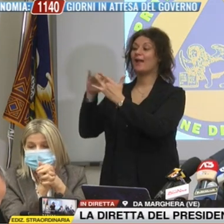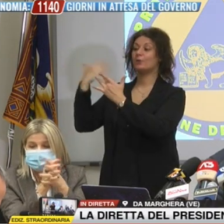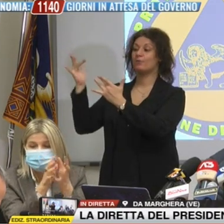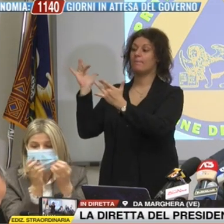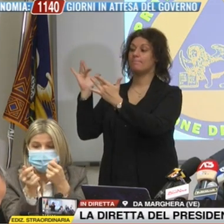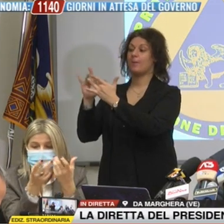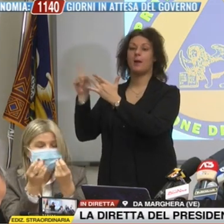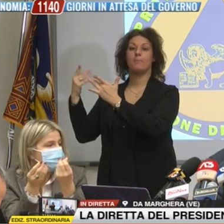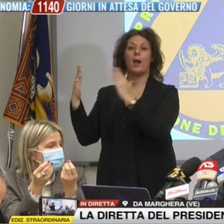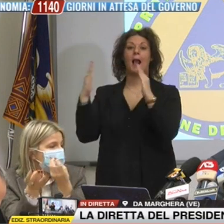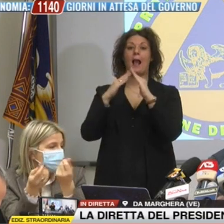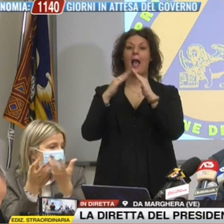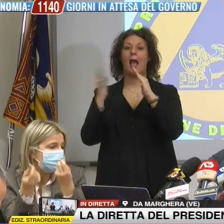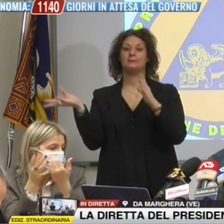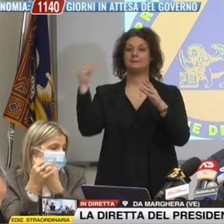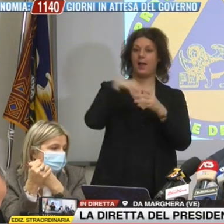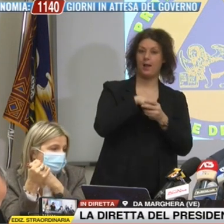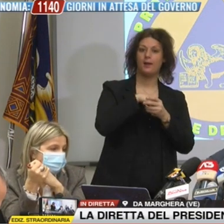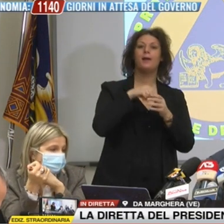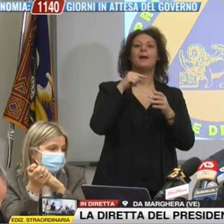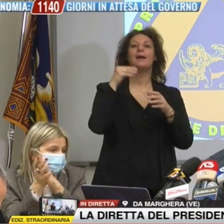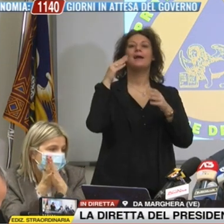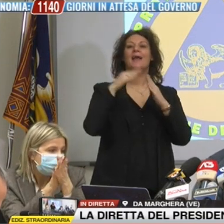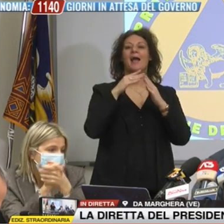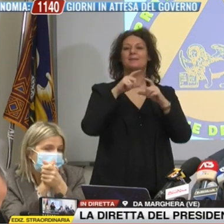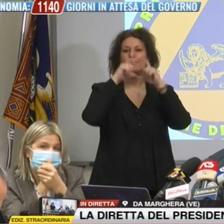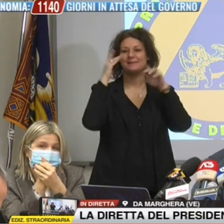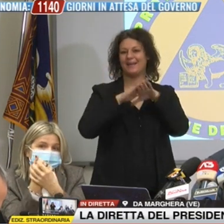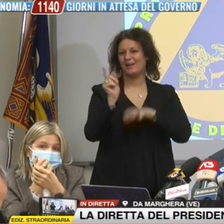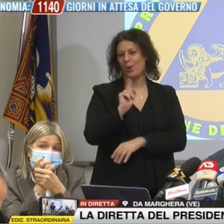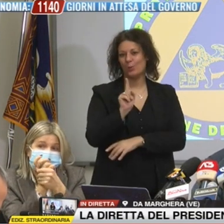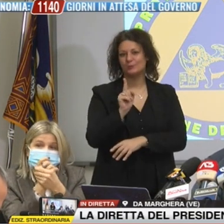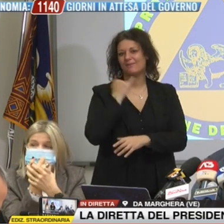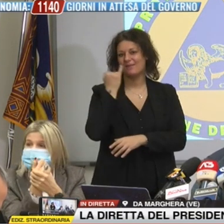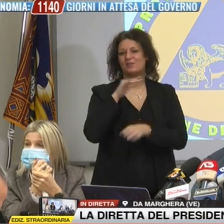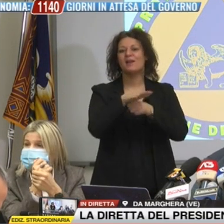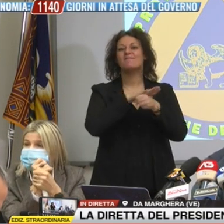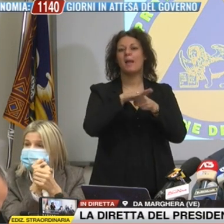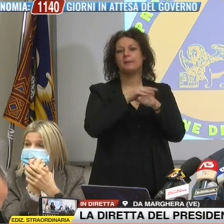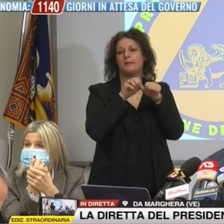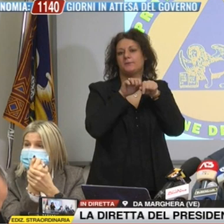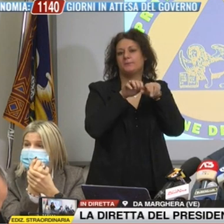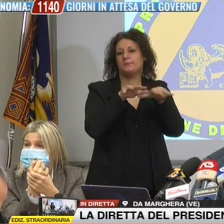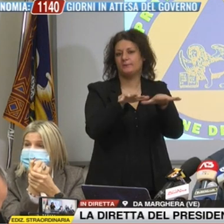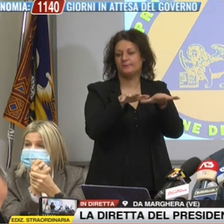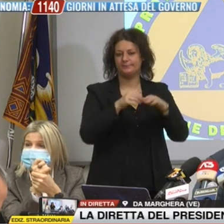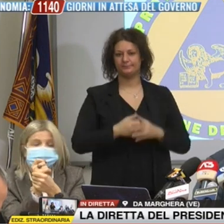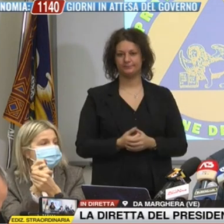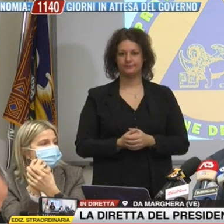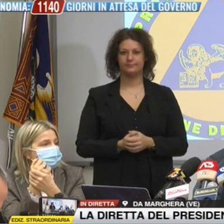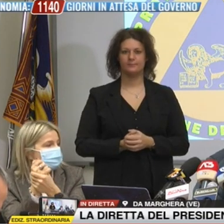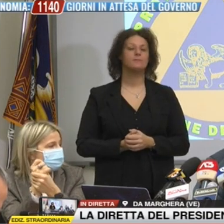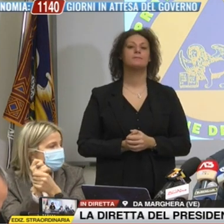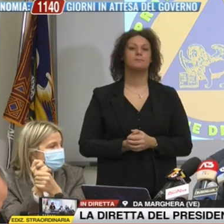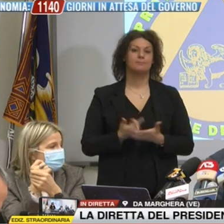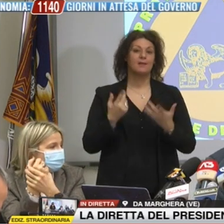perché uno non porta la mascherina e quindi lo trasmette ai familiari. Quindi il contatto in ambito pubblico